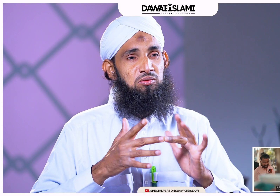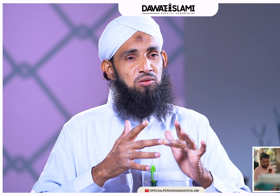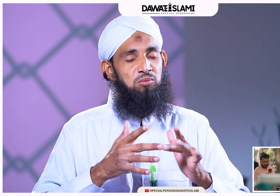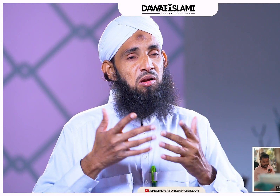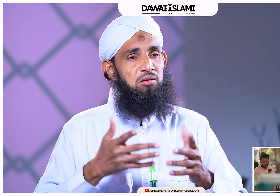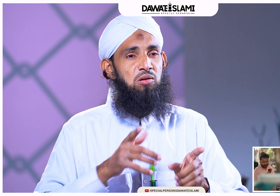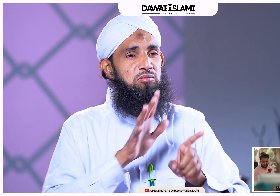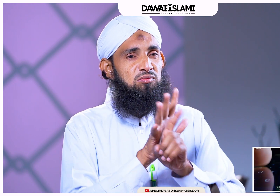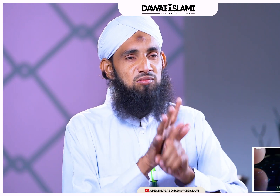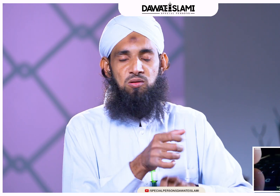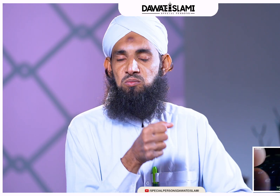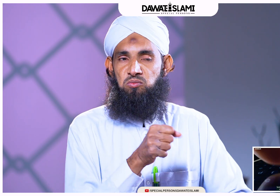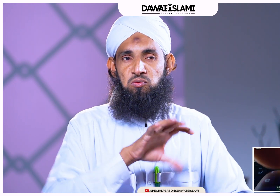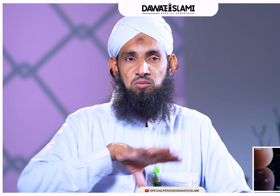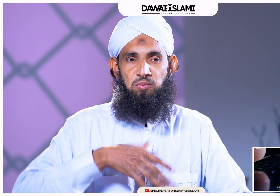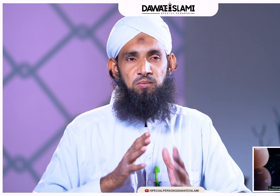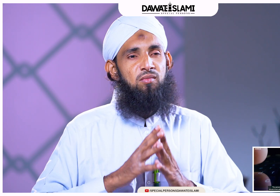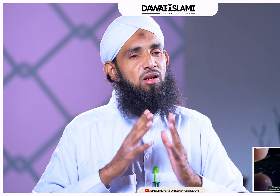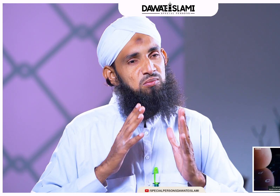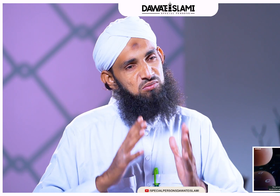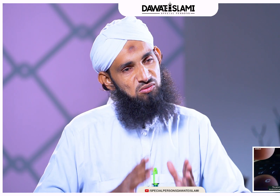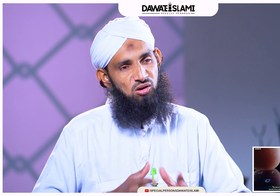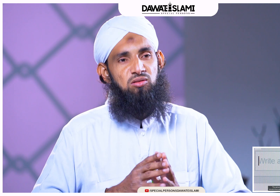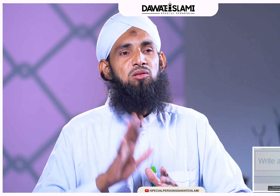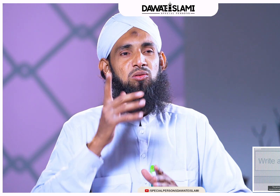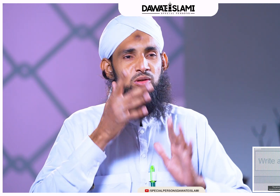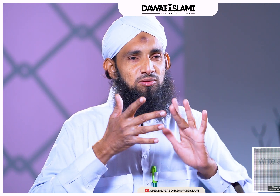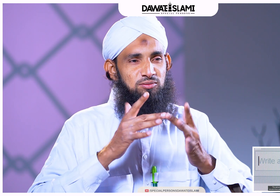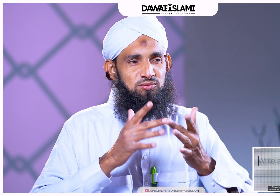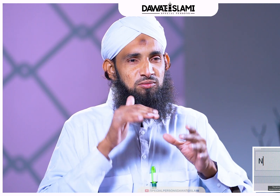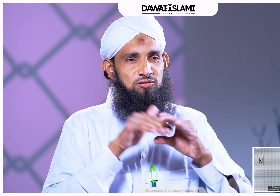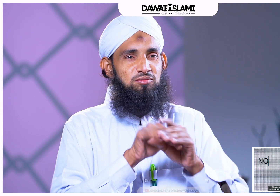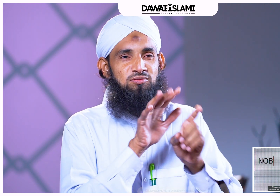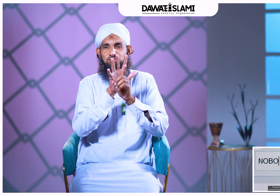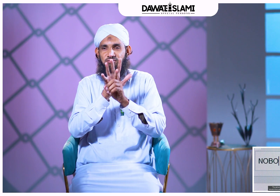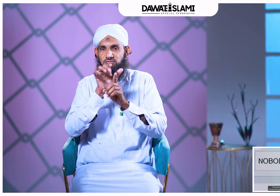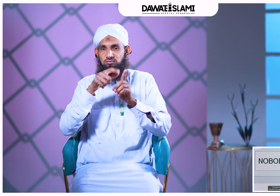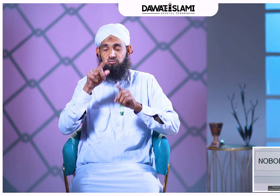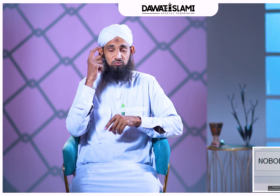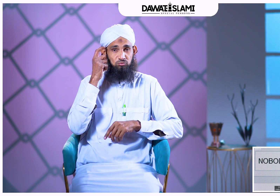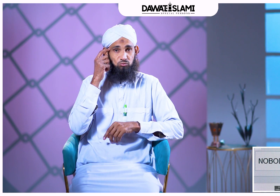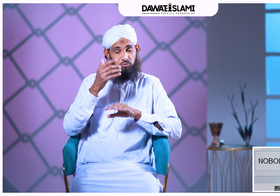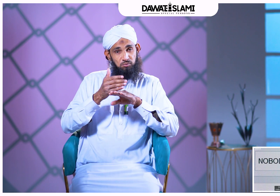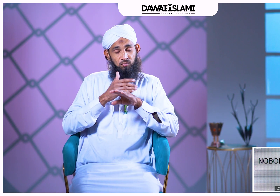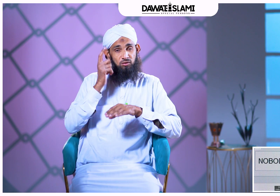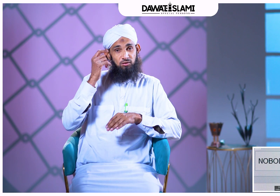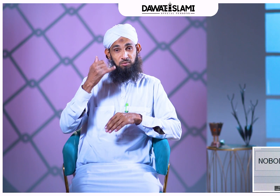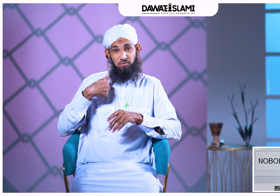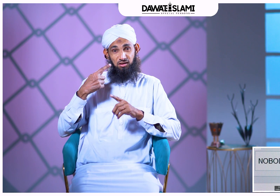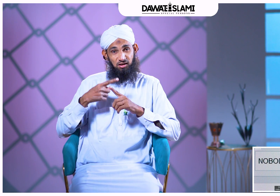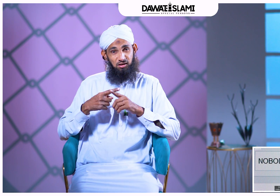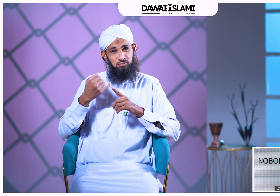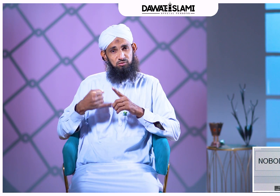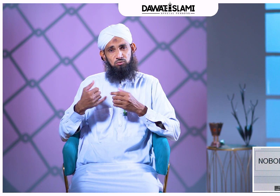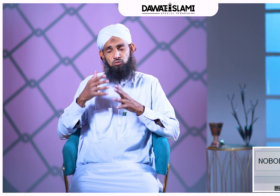کو بہت انتہائی قسم کا نقصان پہنچایا ہے۔ سوشل میڈیا کے ذریعے اصلاح کرنے والے کو 1000 بار سوچنا چاہیے اور غور کرنا چاہیے کہ اگر یہی حالت میری